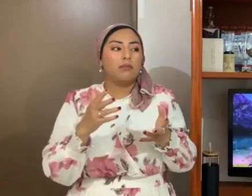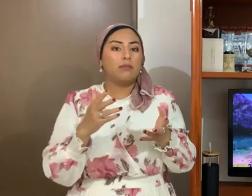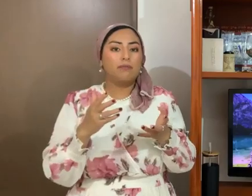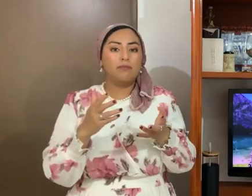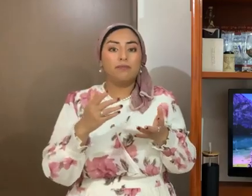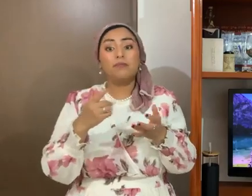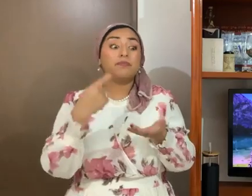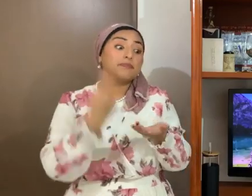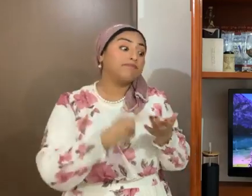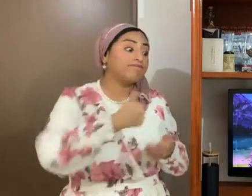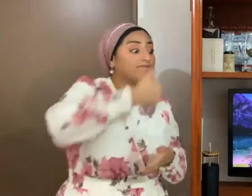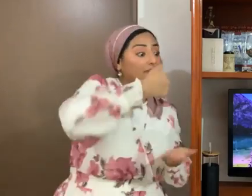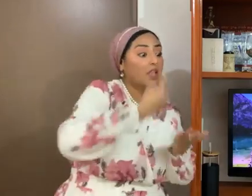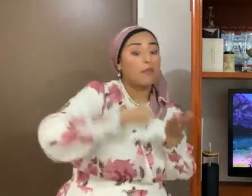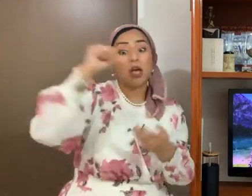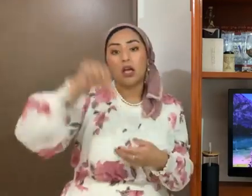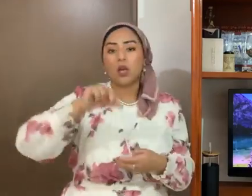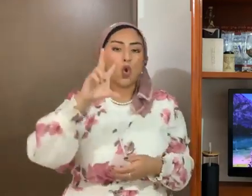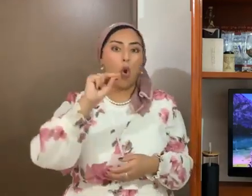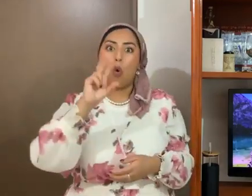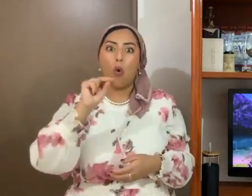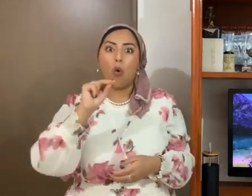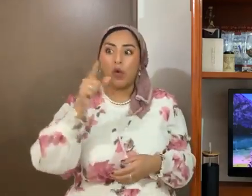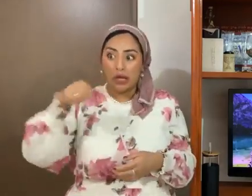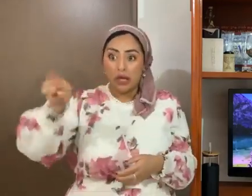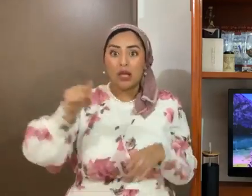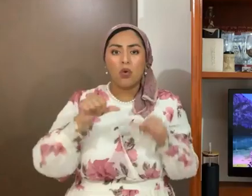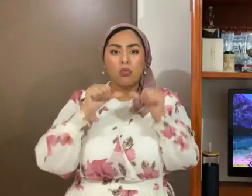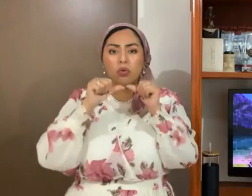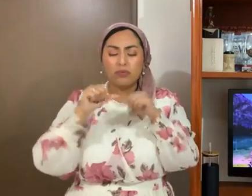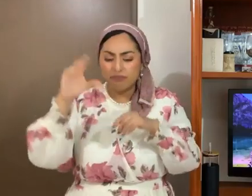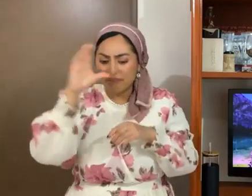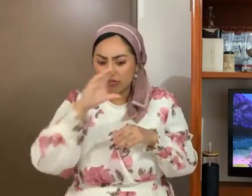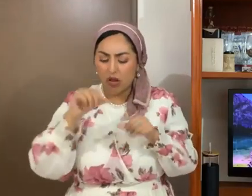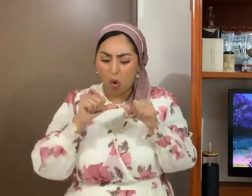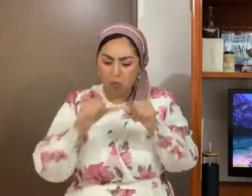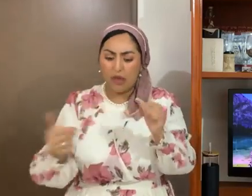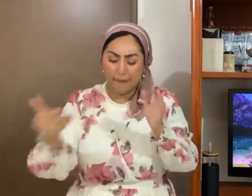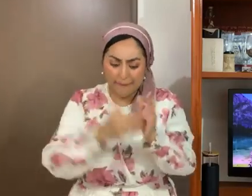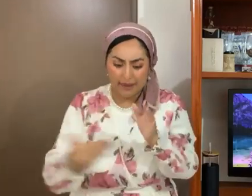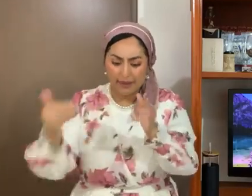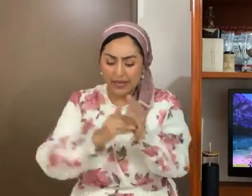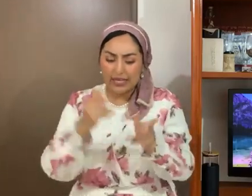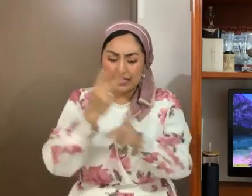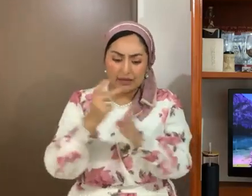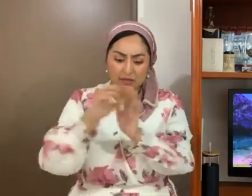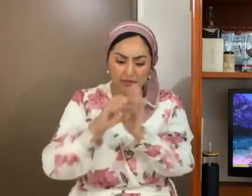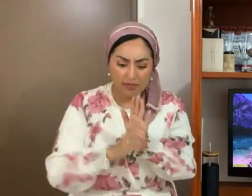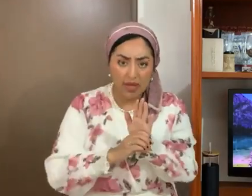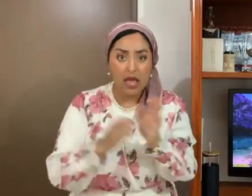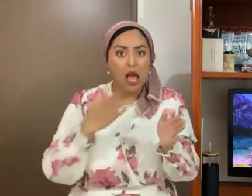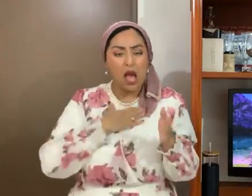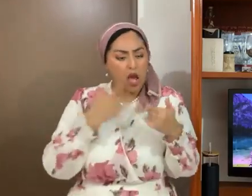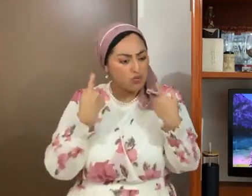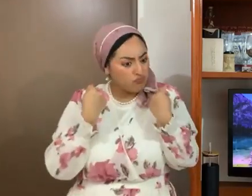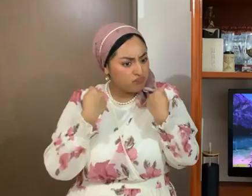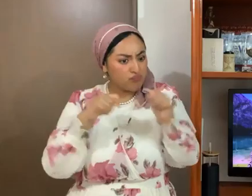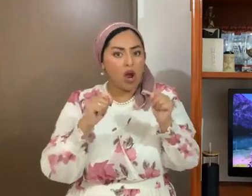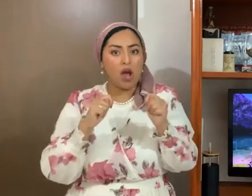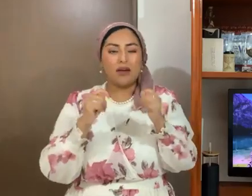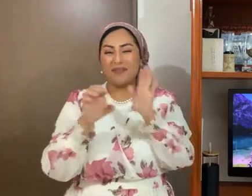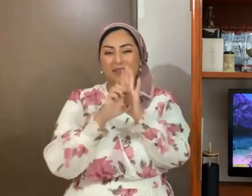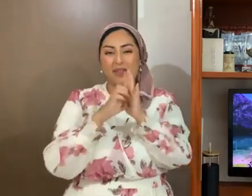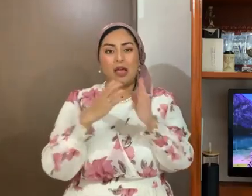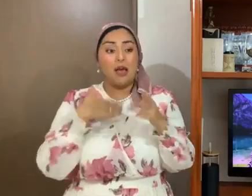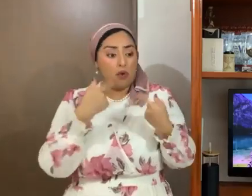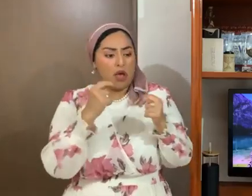lo mejor sí, a lo mejor no. Procurar es buscar hacerlo continuamente, constantemente. Yo procuro correr todos